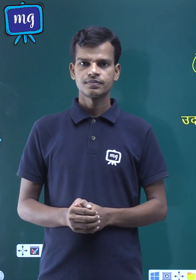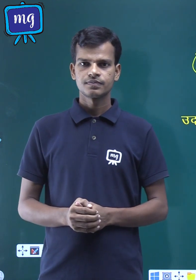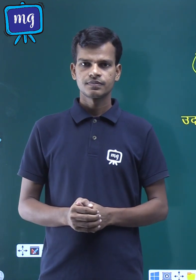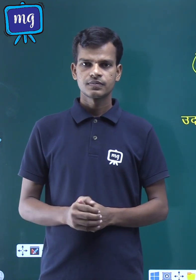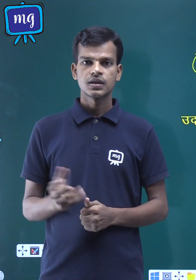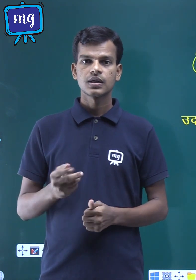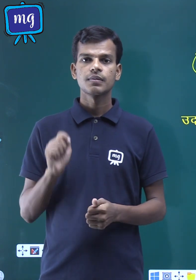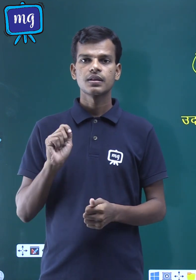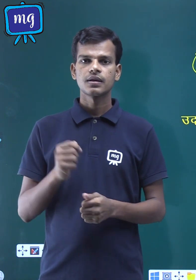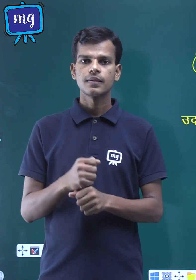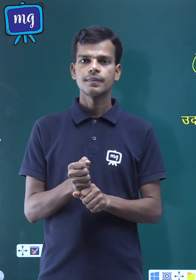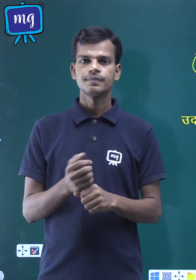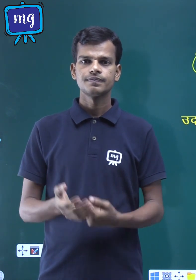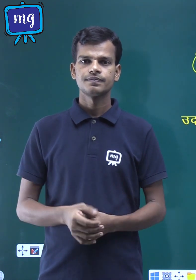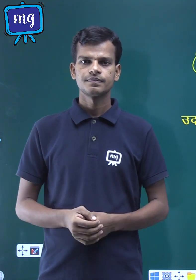क्या बनता है?